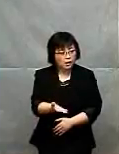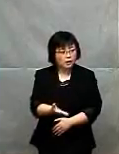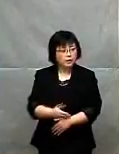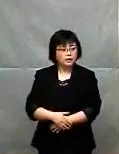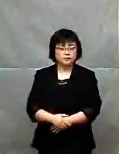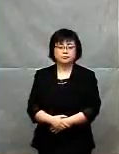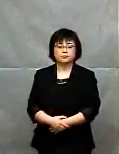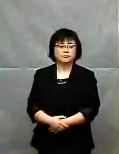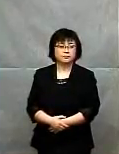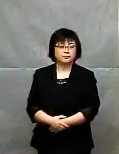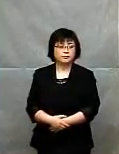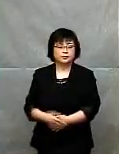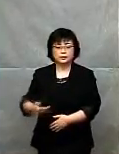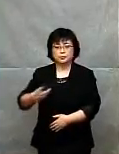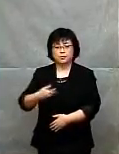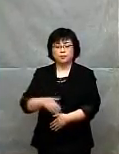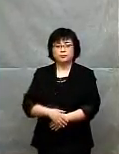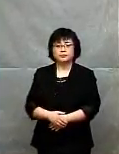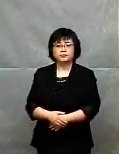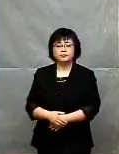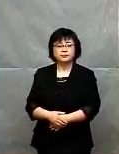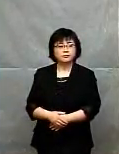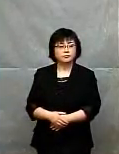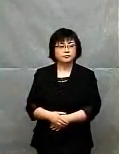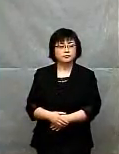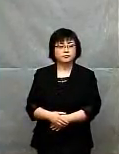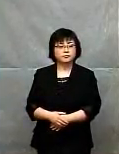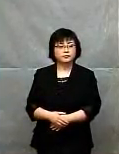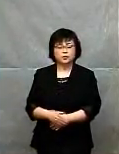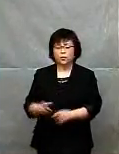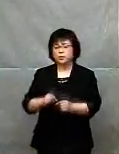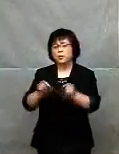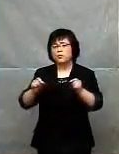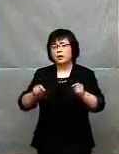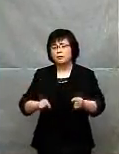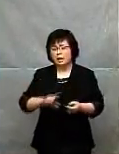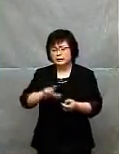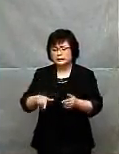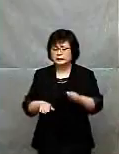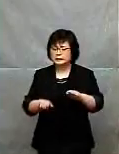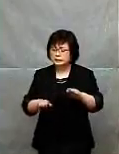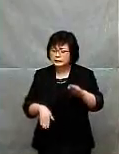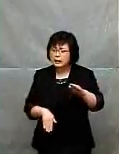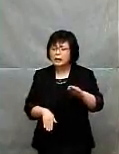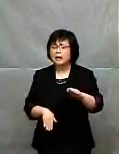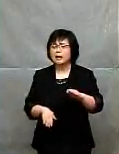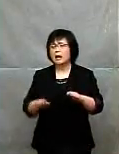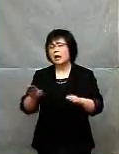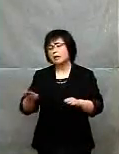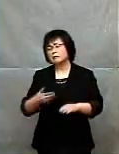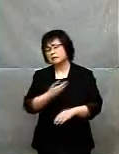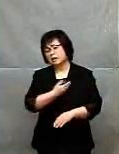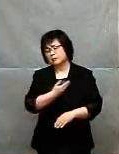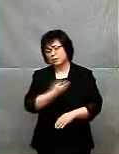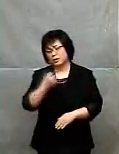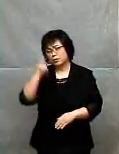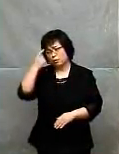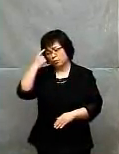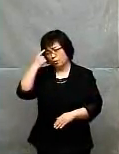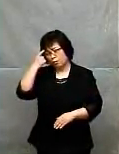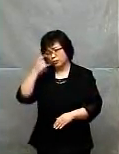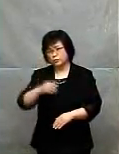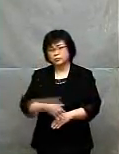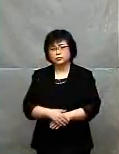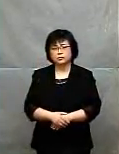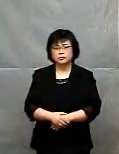いや、どうしてもですね、こういう問題っていうのは地域差が生じるのは、 ね、 やむを得ないんですね、 はい、 で温度差があ